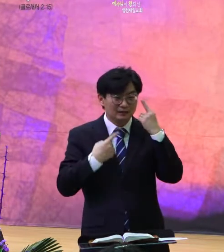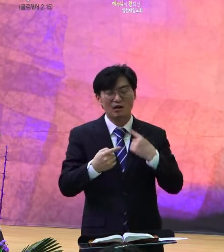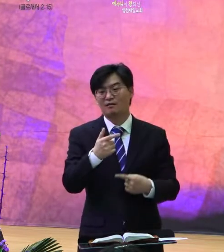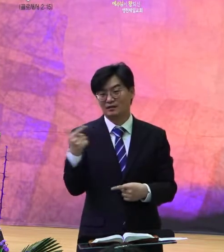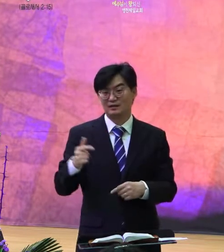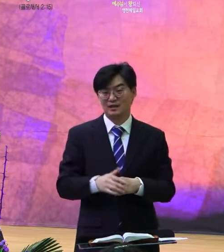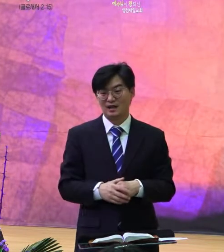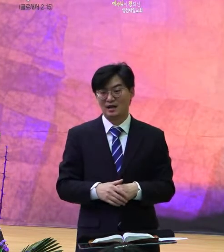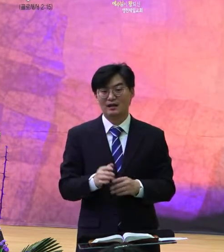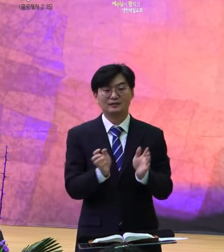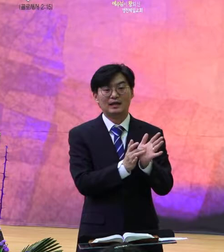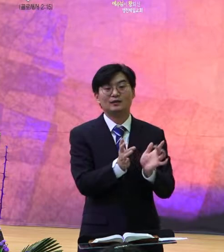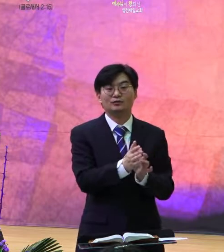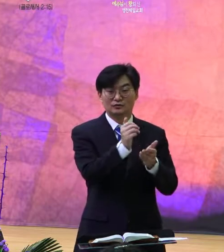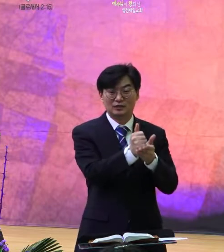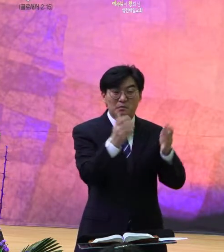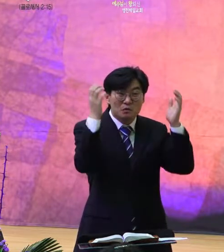흉터투성이였을 것입니다.